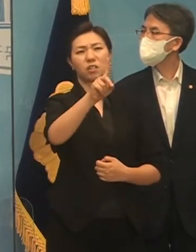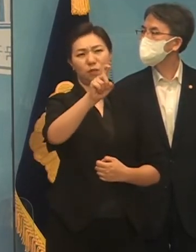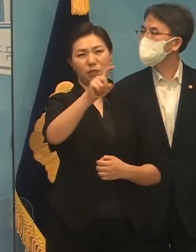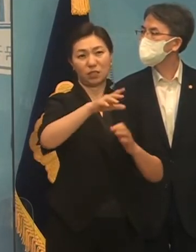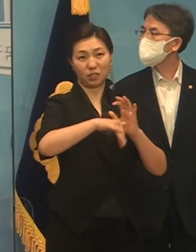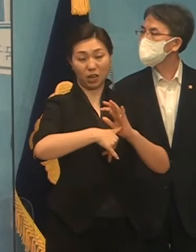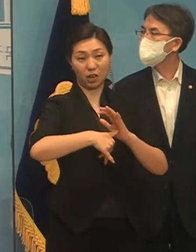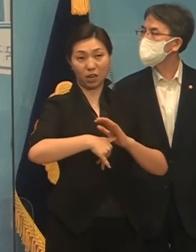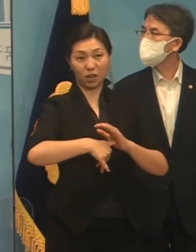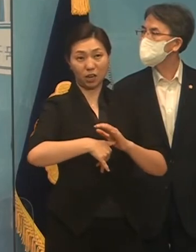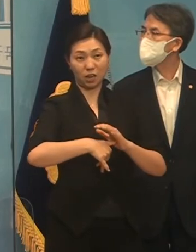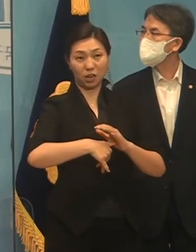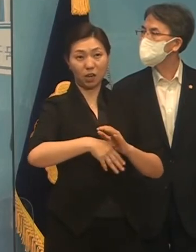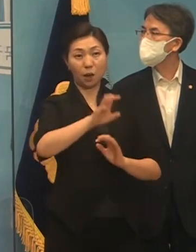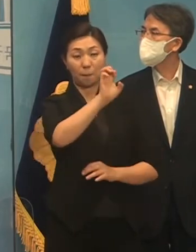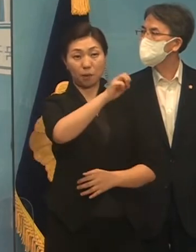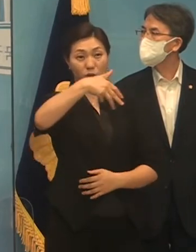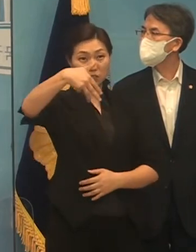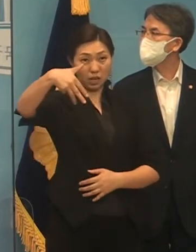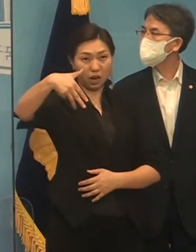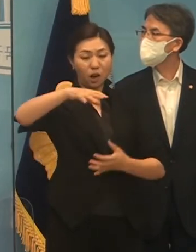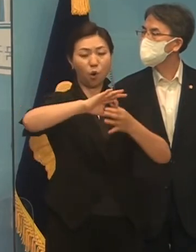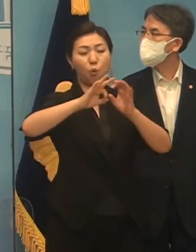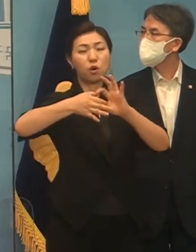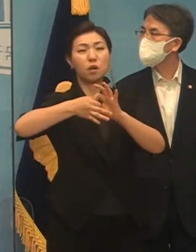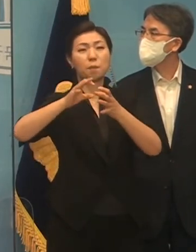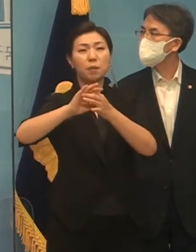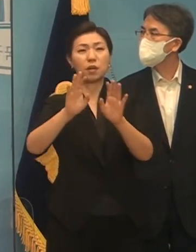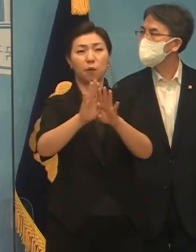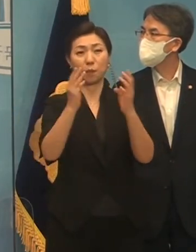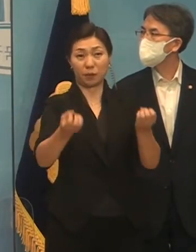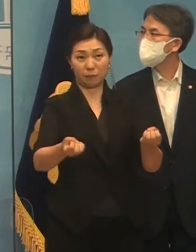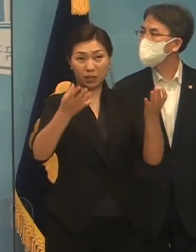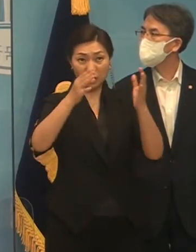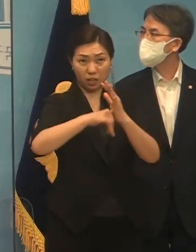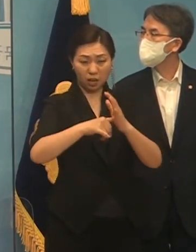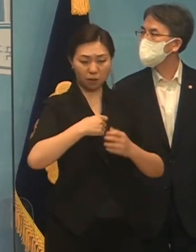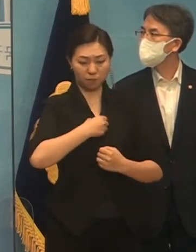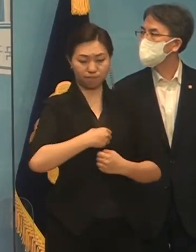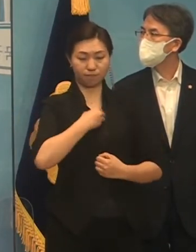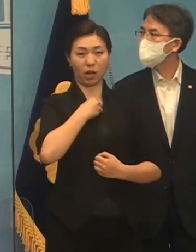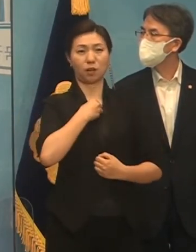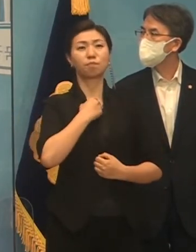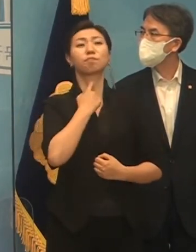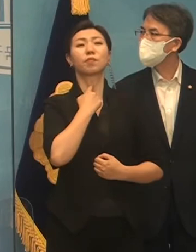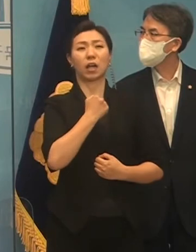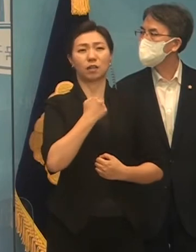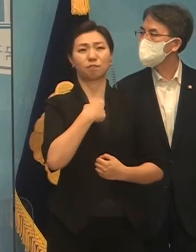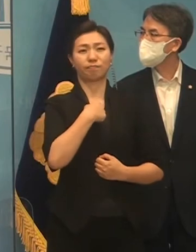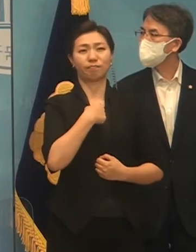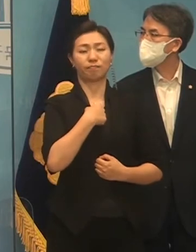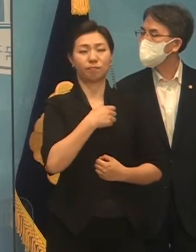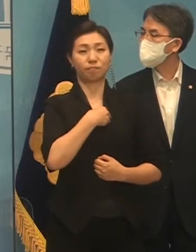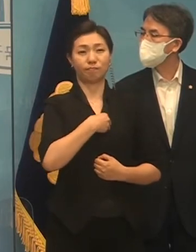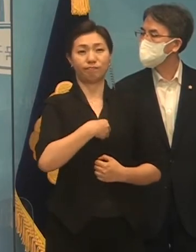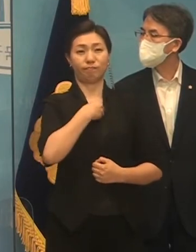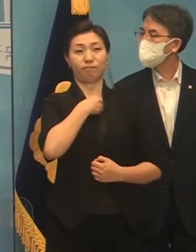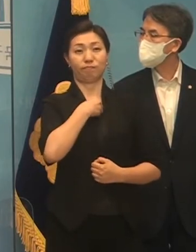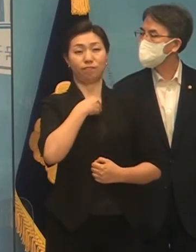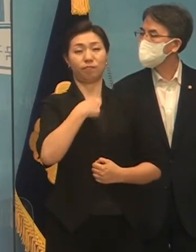평창 동계올림픽을 주최할 때 메고 갔던 넥타이가 되겠습니다.